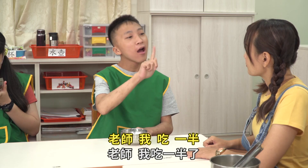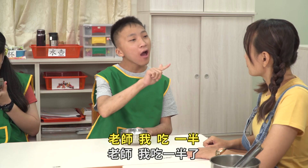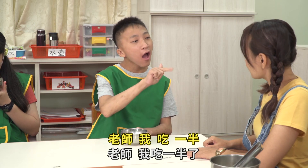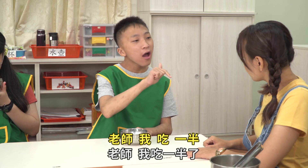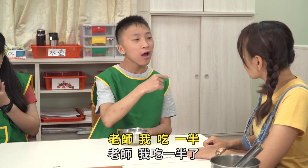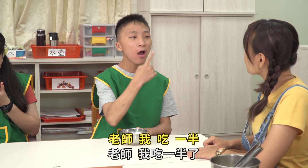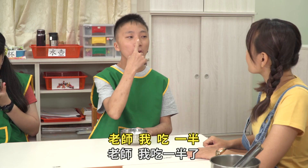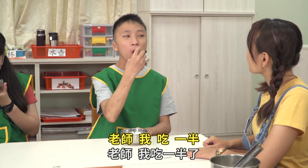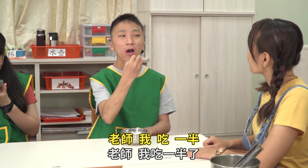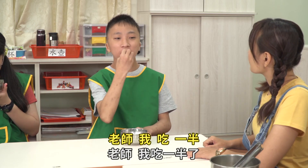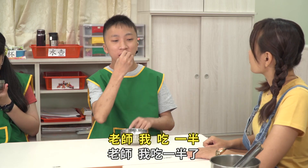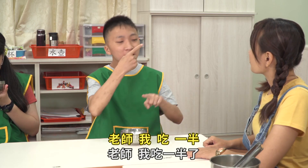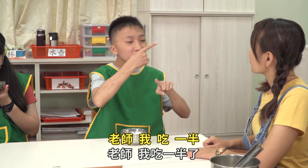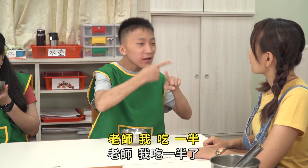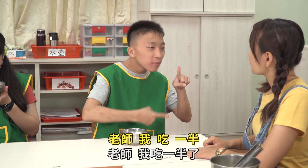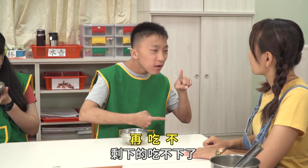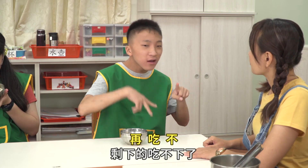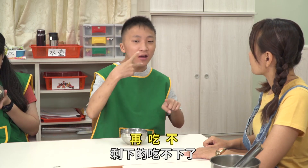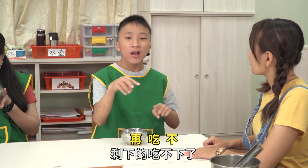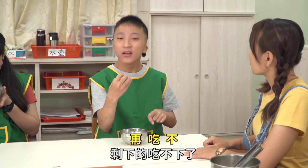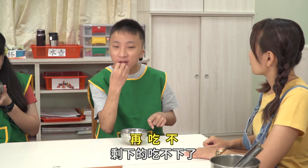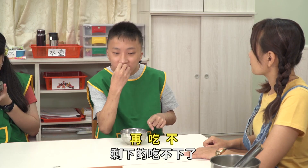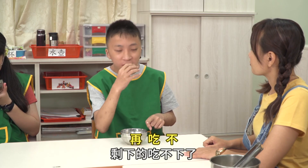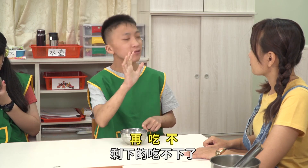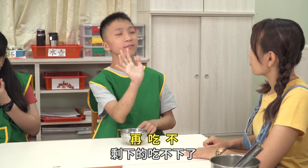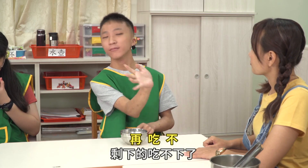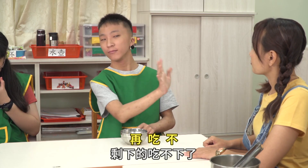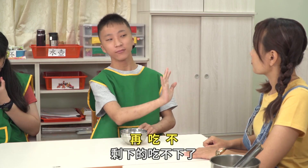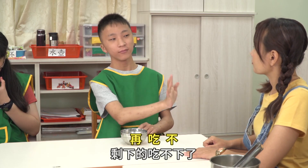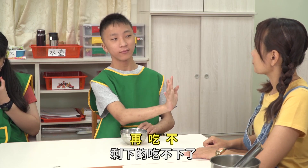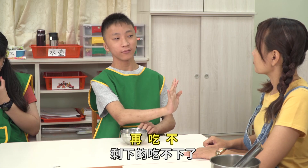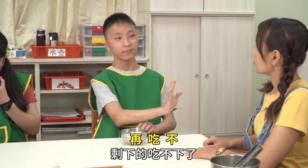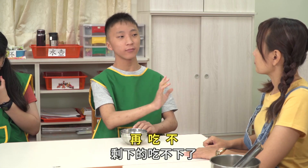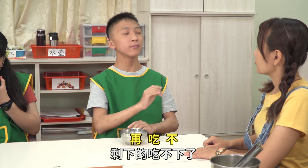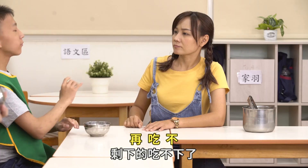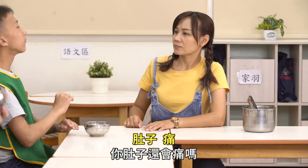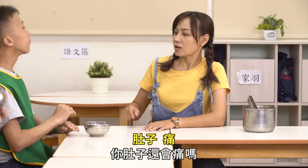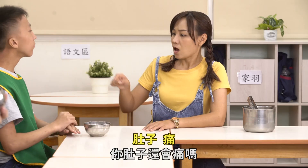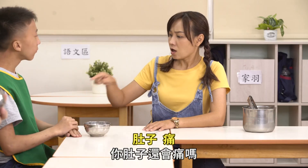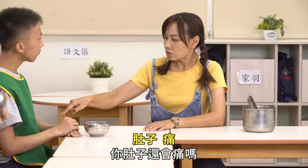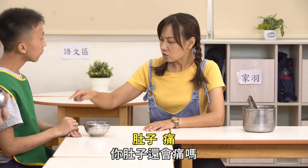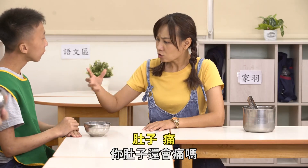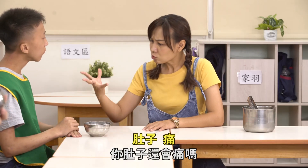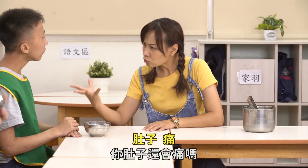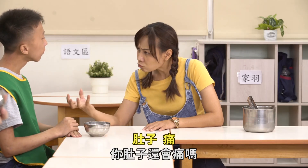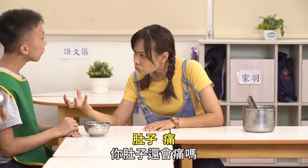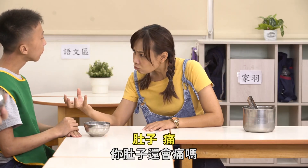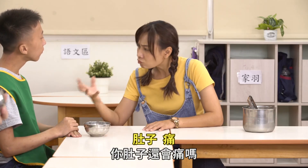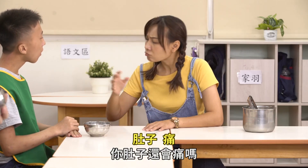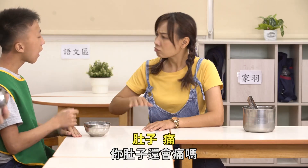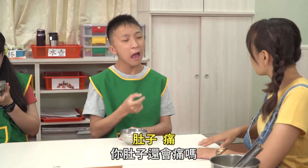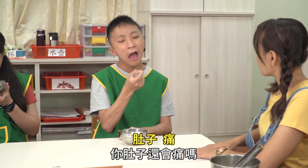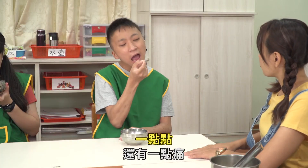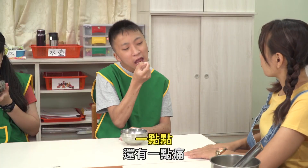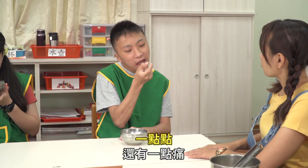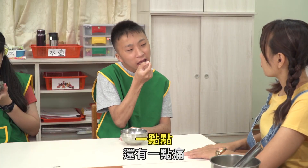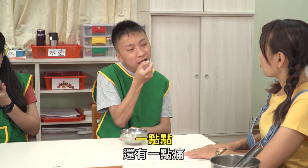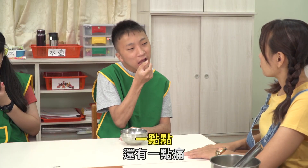老师，我吃一半了，剩下的吃不下了。 你肚子还会痛吗？ 还有一